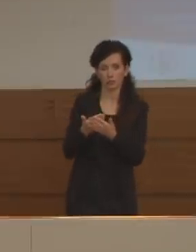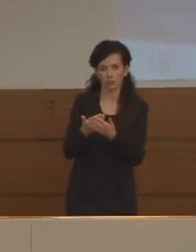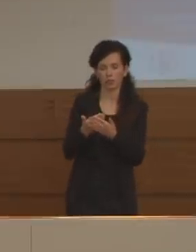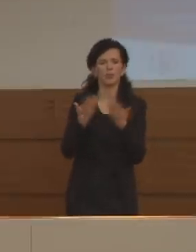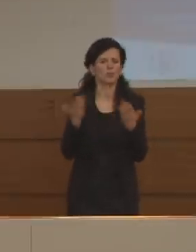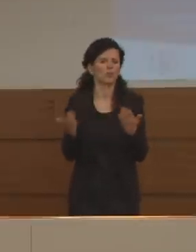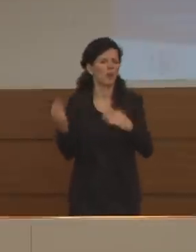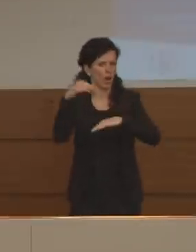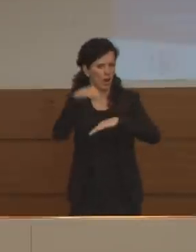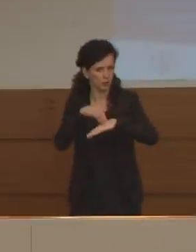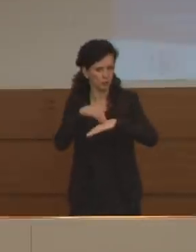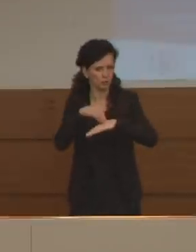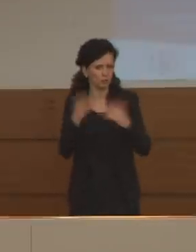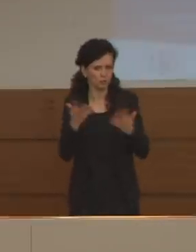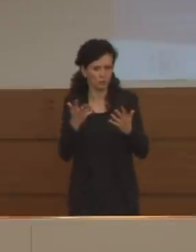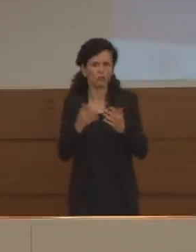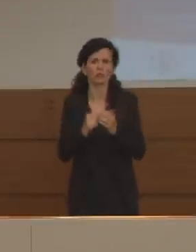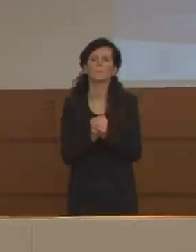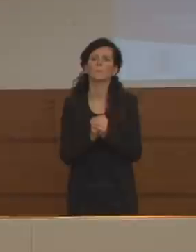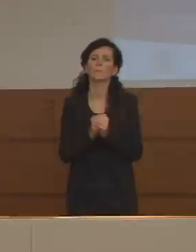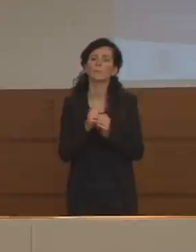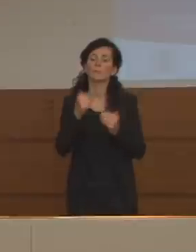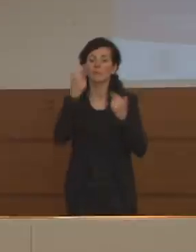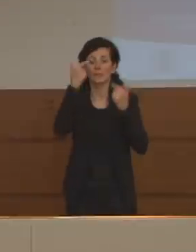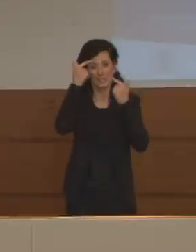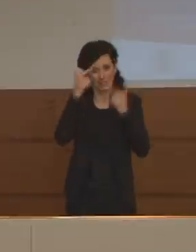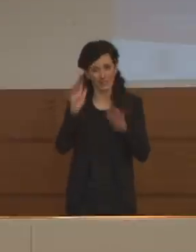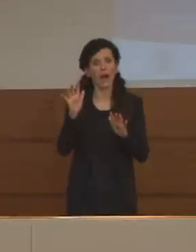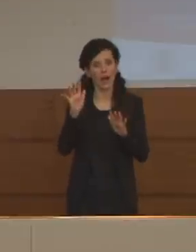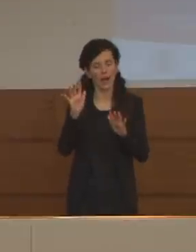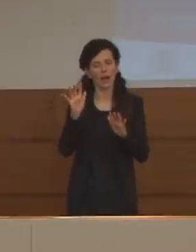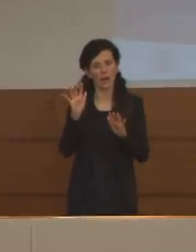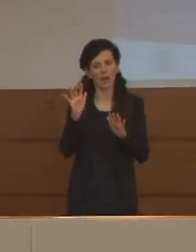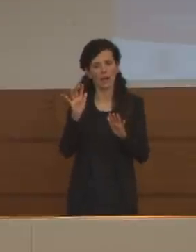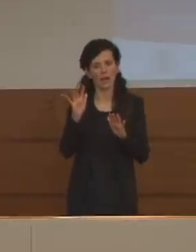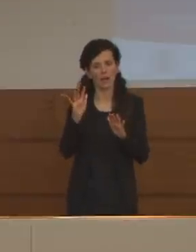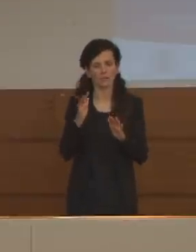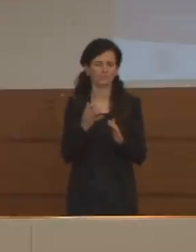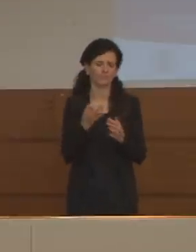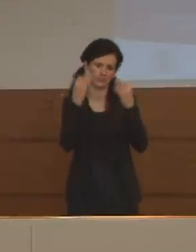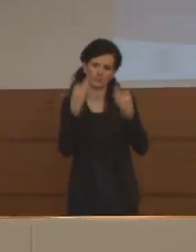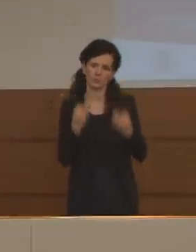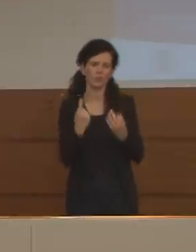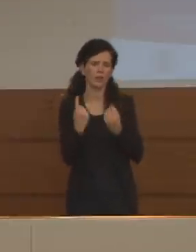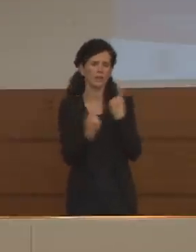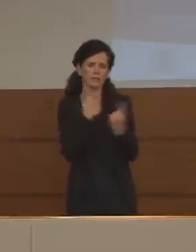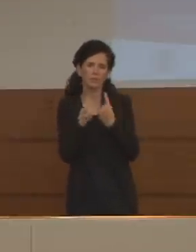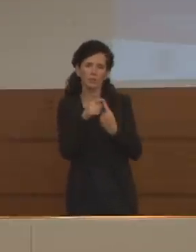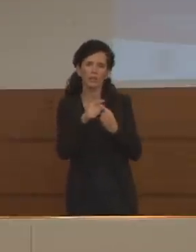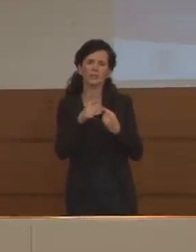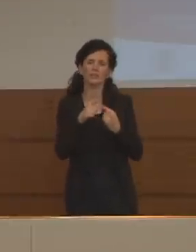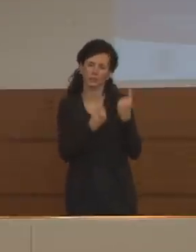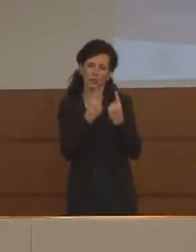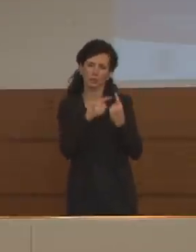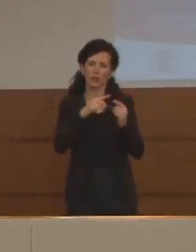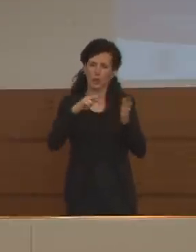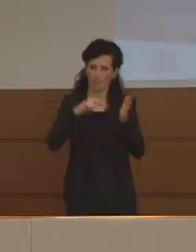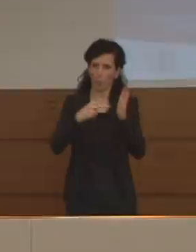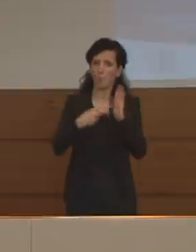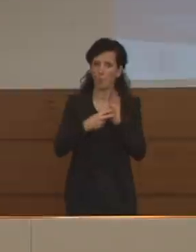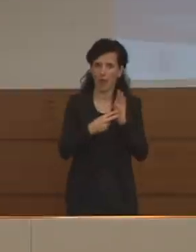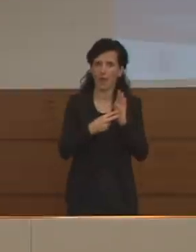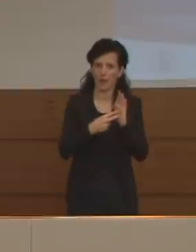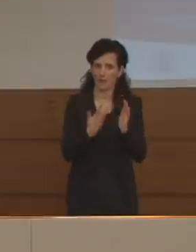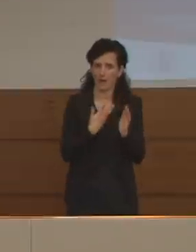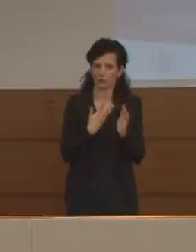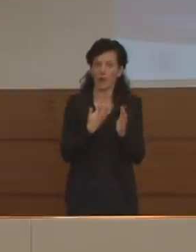ultimo considerazione che sapendo quanto può essere problematica la penuria di queste risorse noi cerchiamo